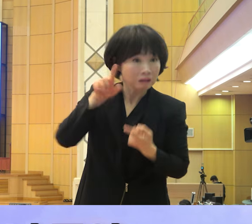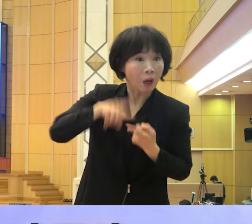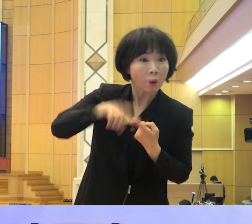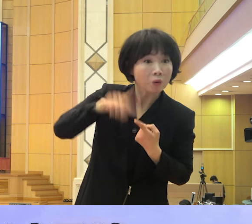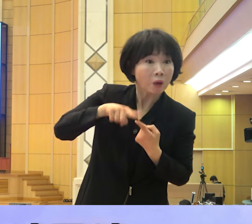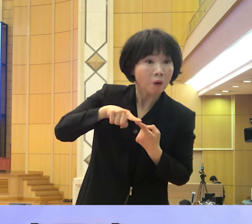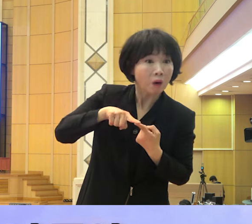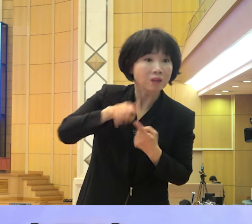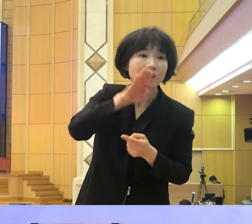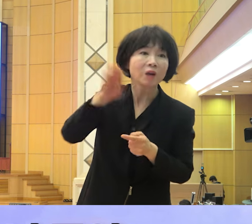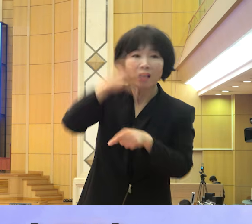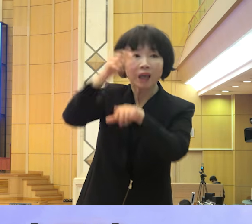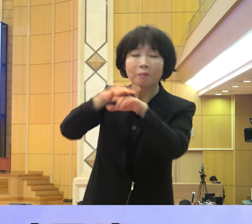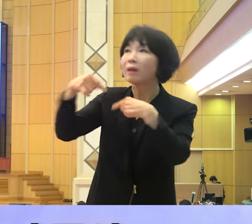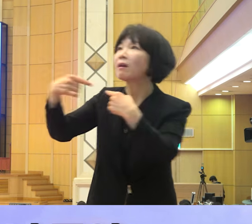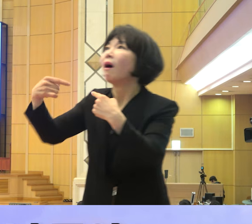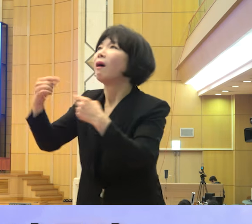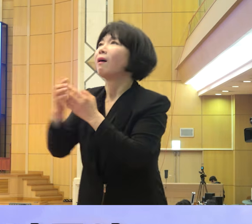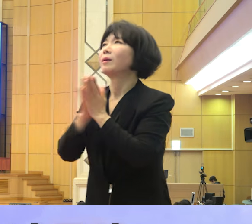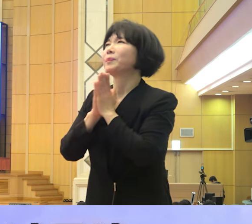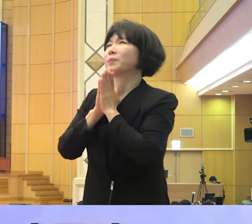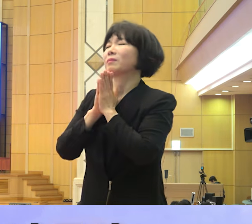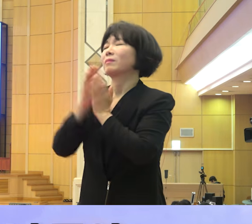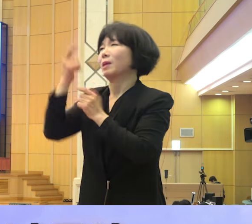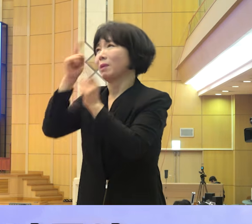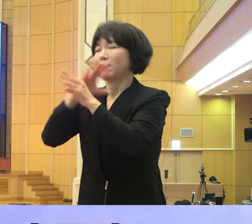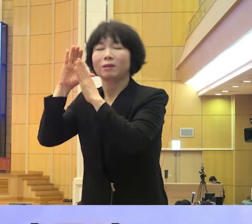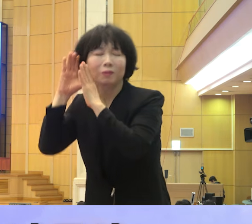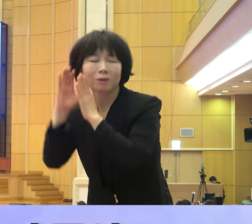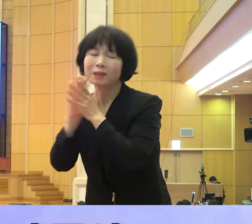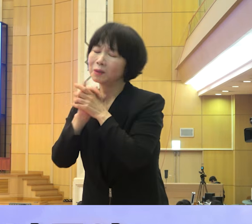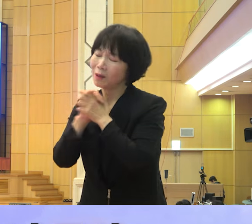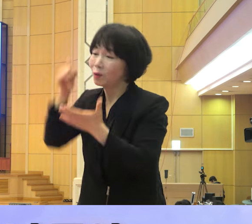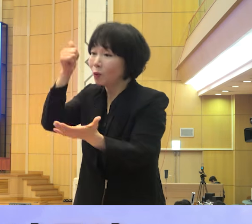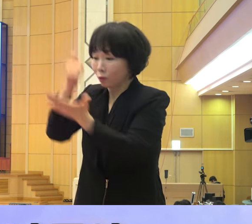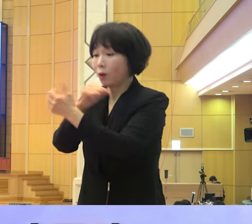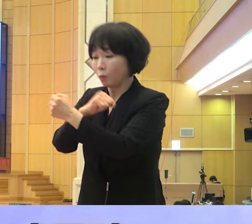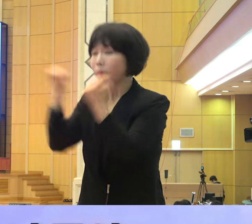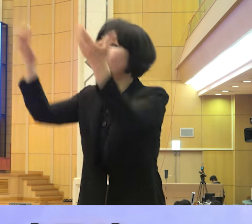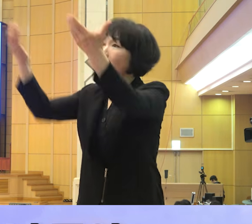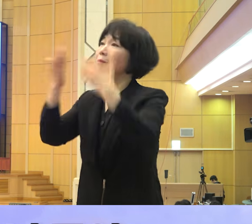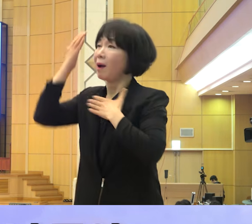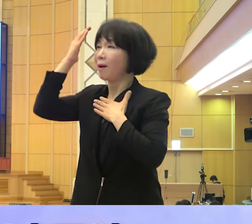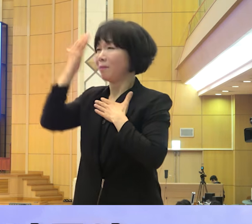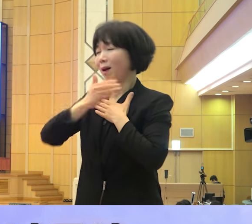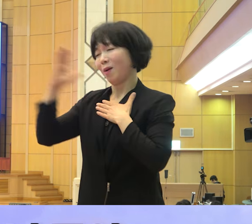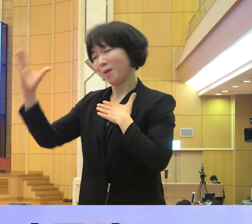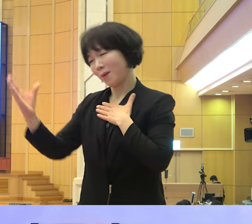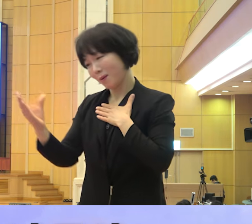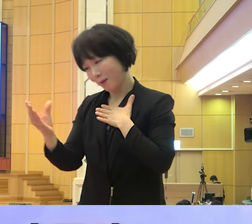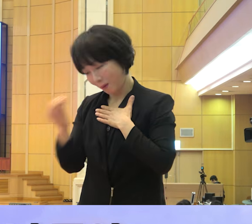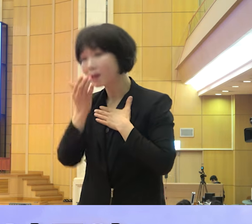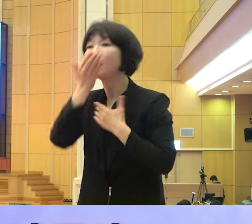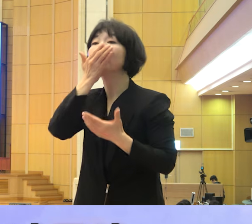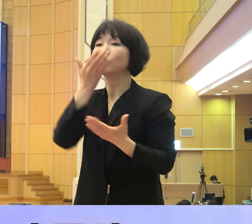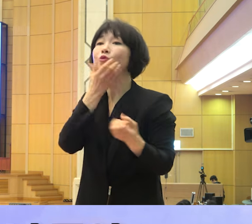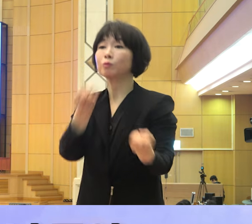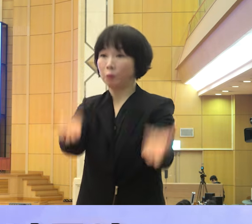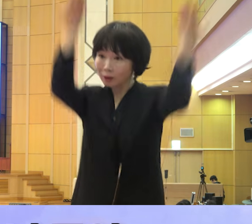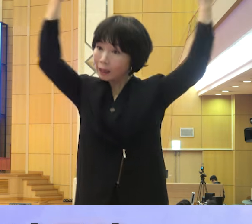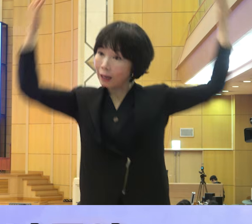주일날 와서 하나님 말씀을 통해서, 기도를 통해서 예배를 드림으로, 그래서 예배를 드릴 때